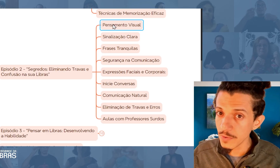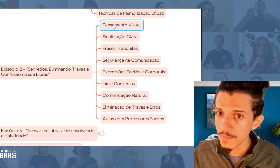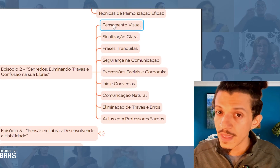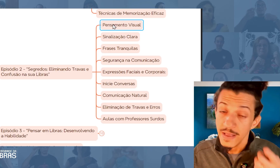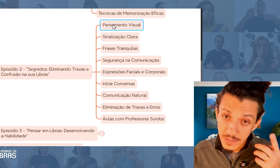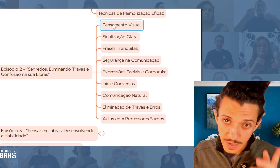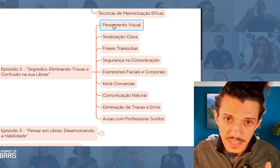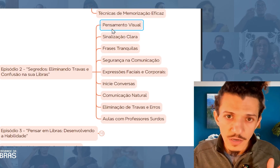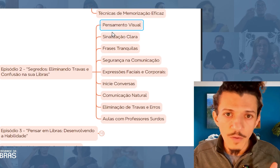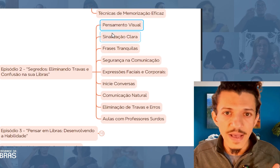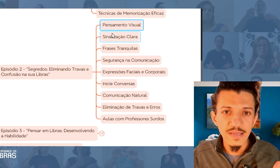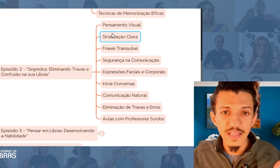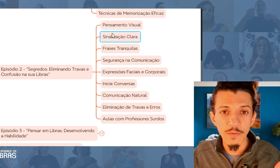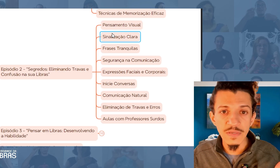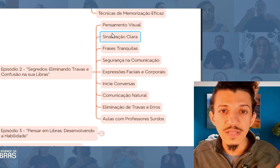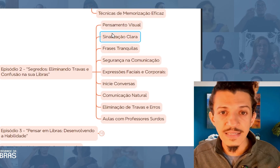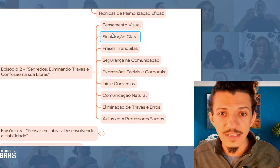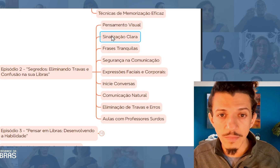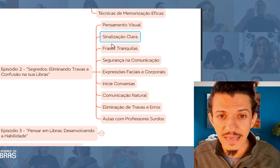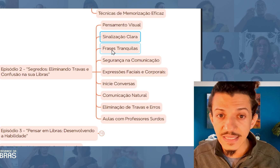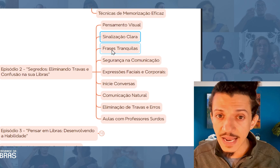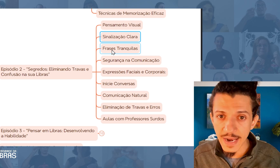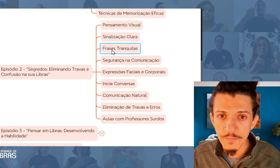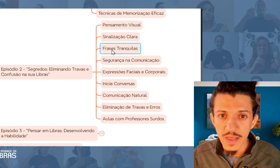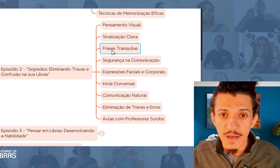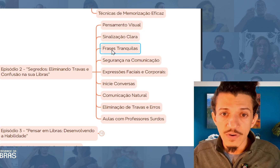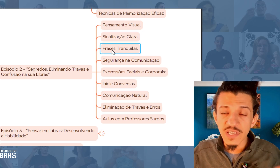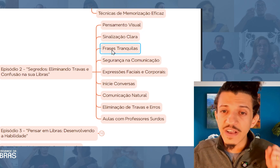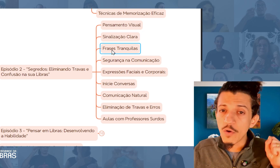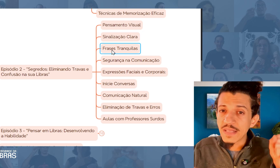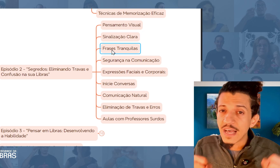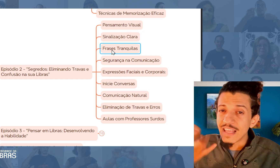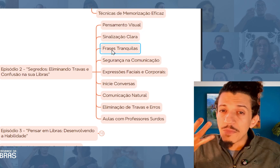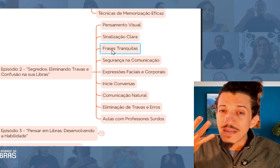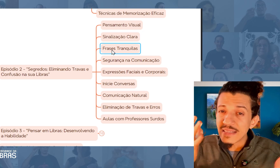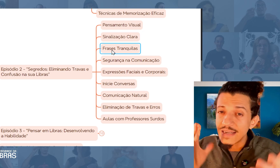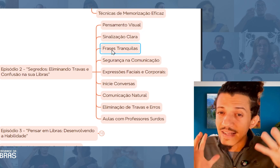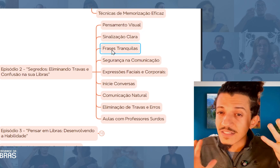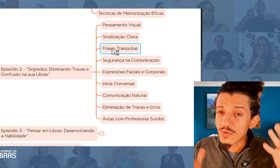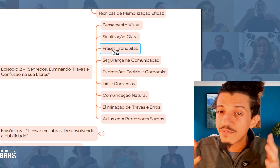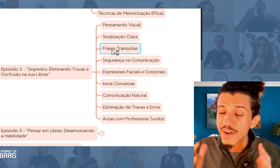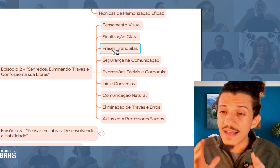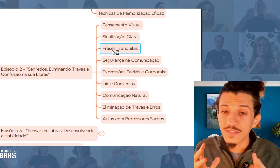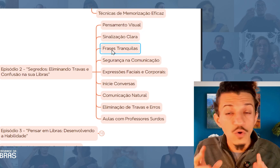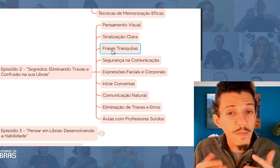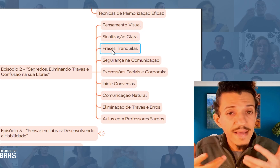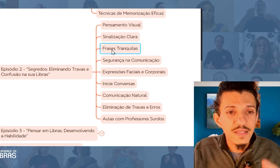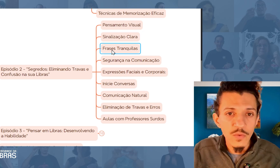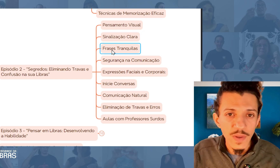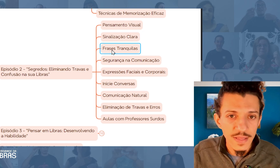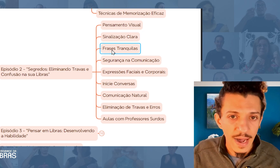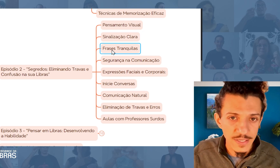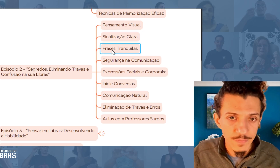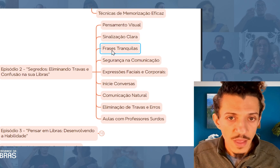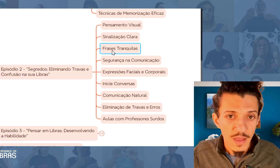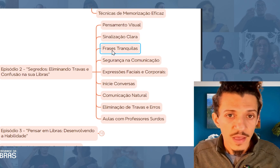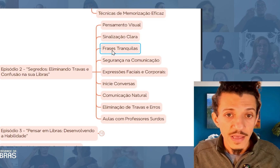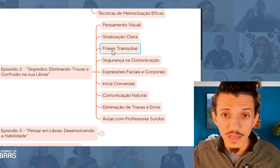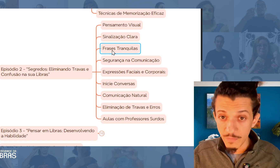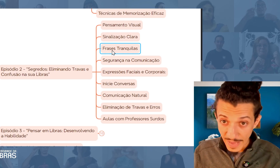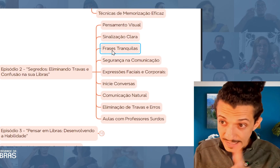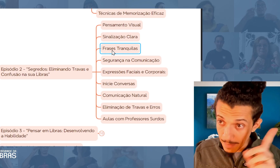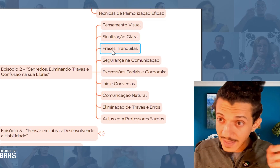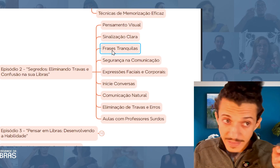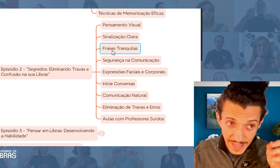o mundo? Então aqui você começa a ter uma sinalização mais clara. Você vai começar a ter uma sinalização de frases com mais tranquilidade.